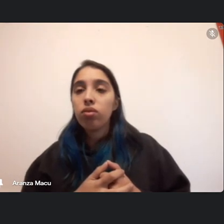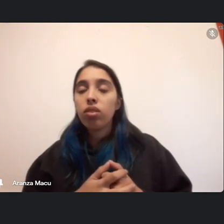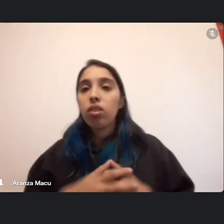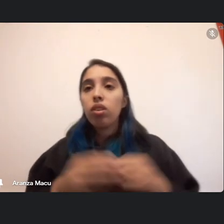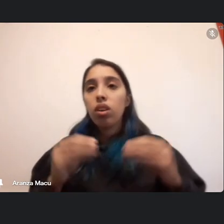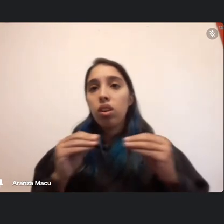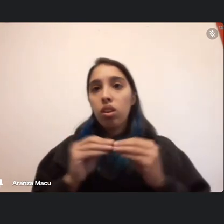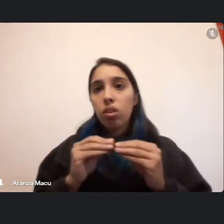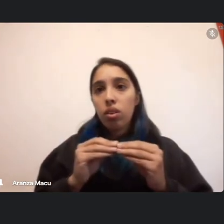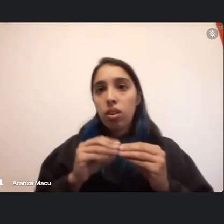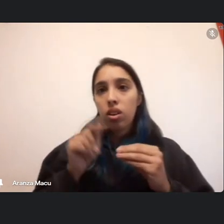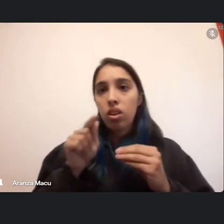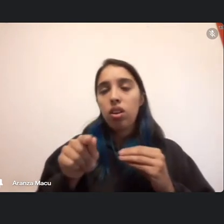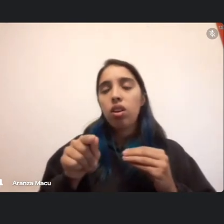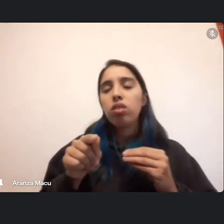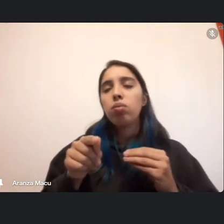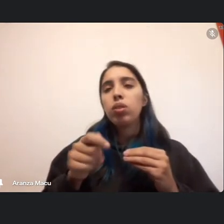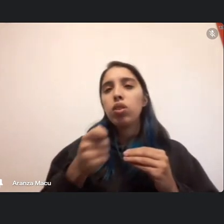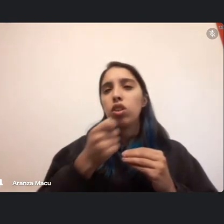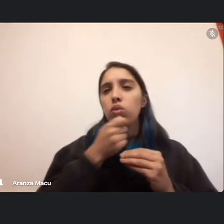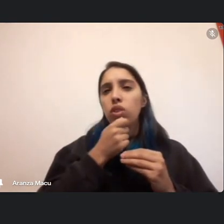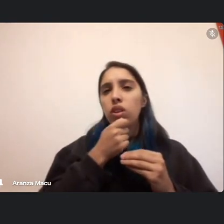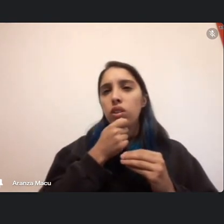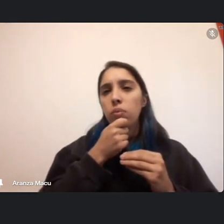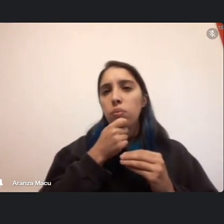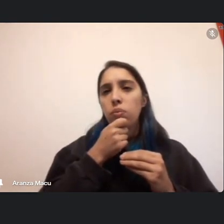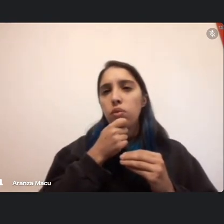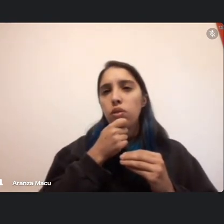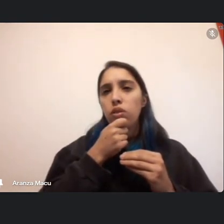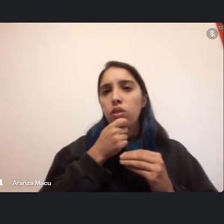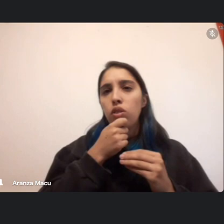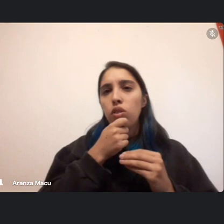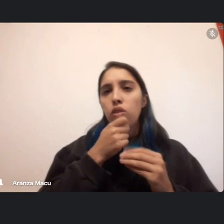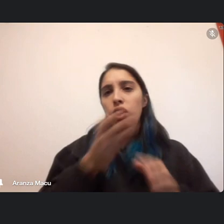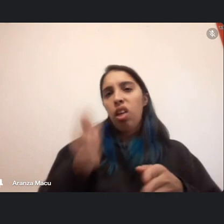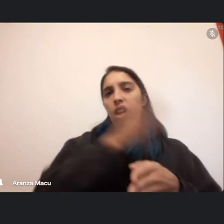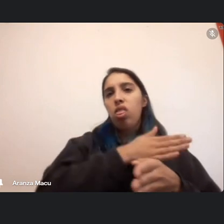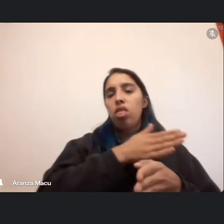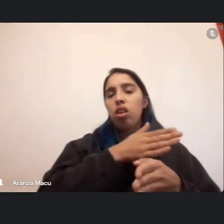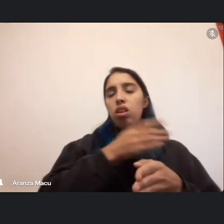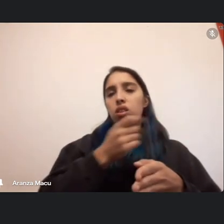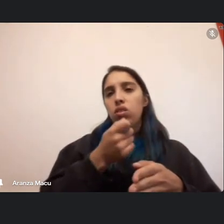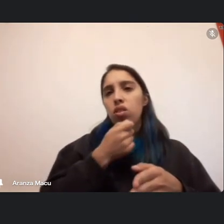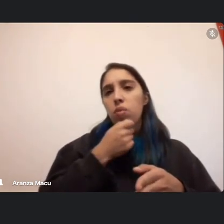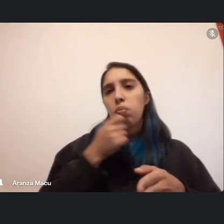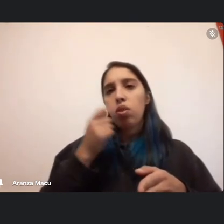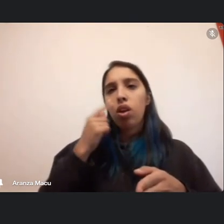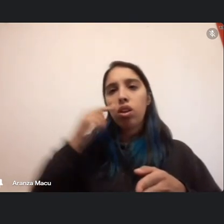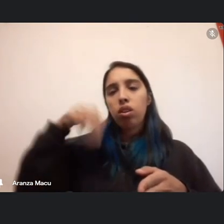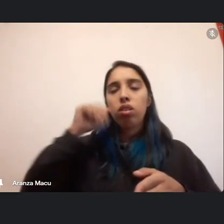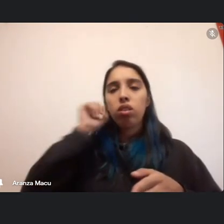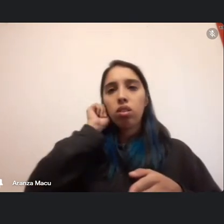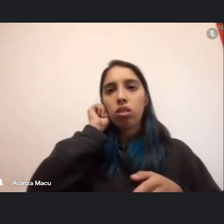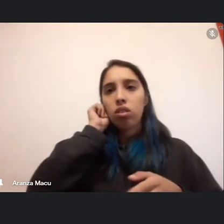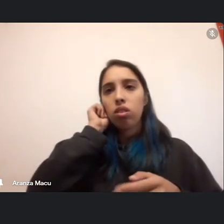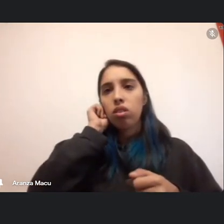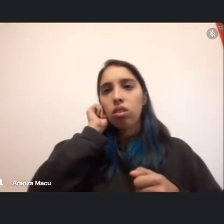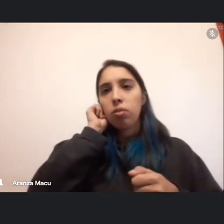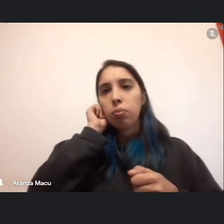los ejemplos que dio con ING, salía this, está